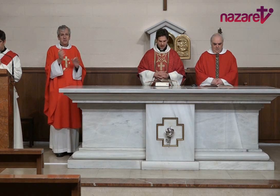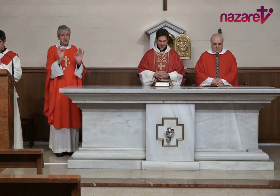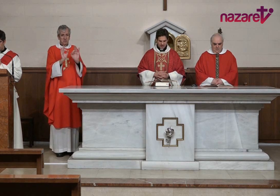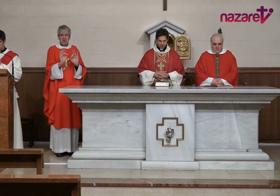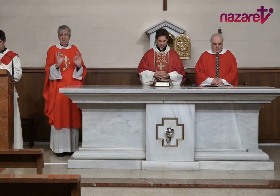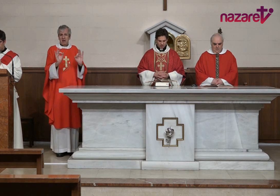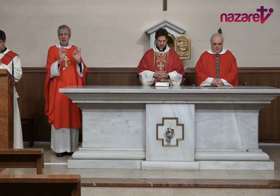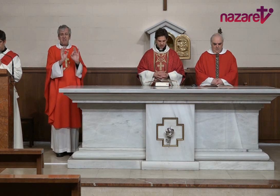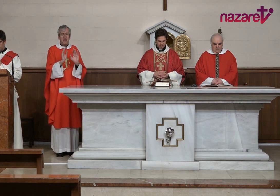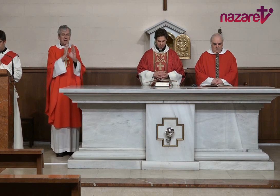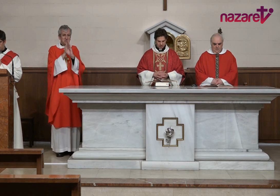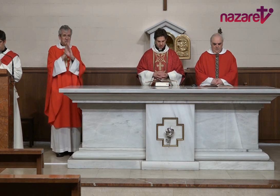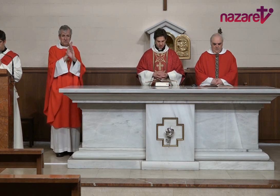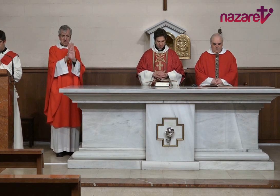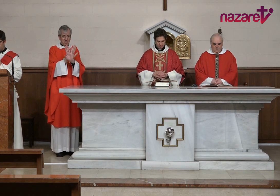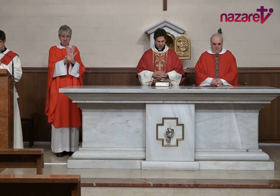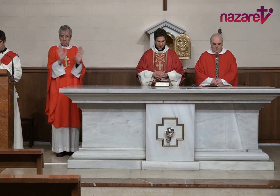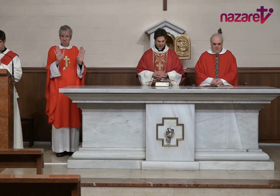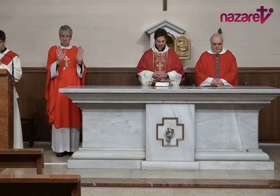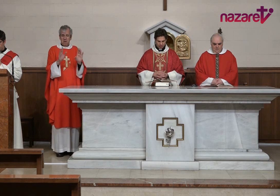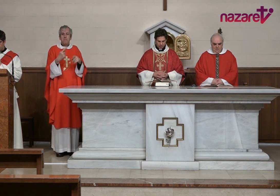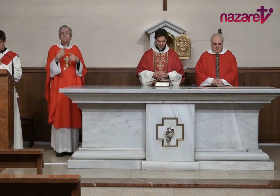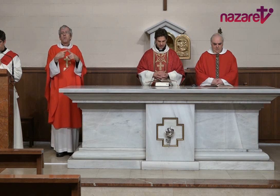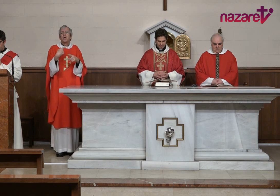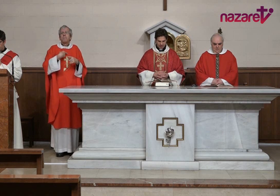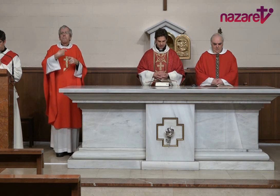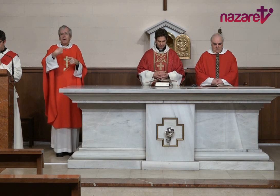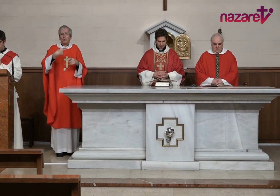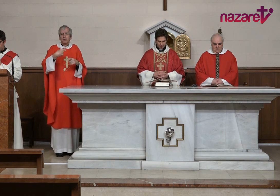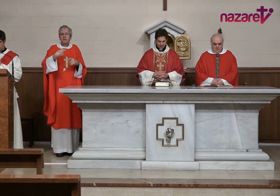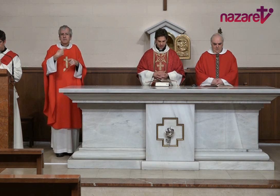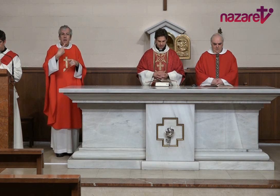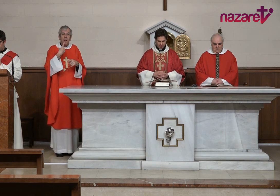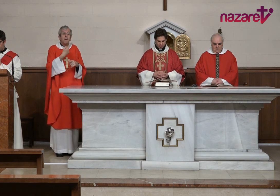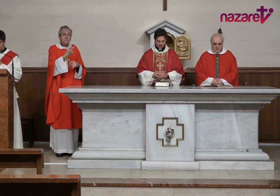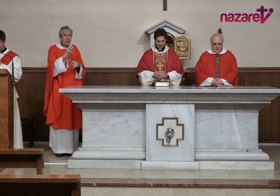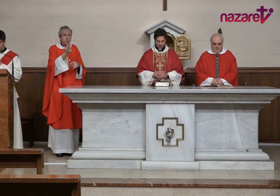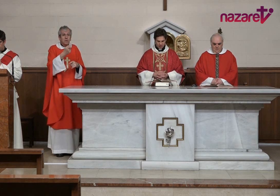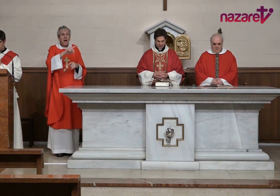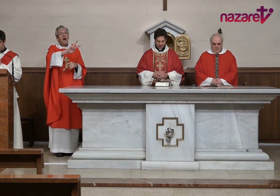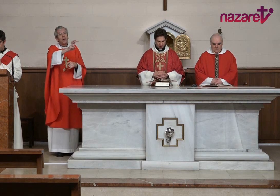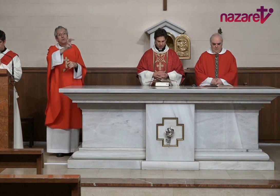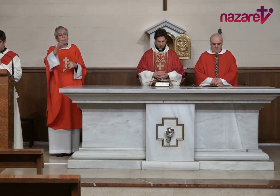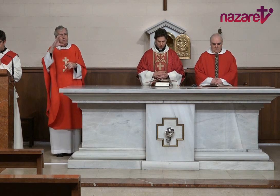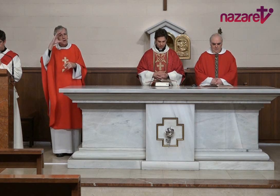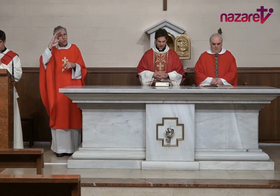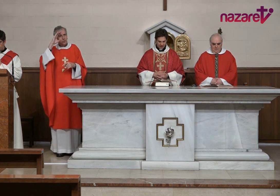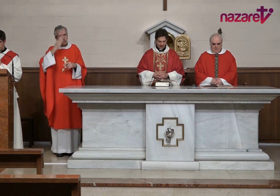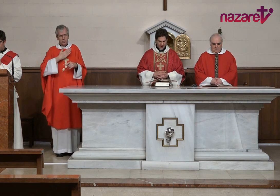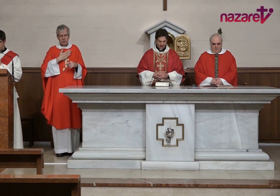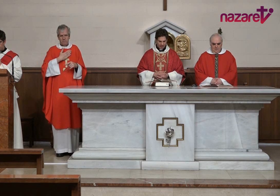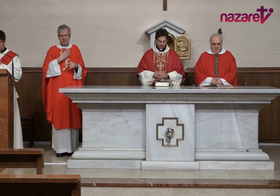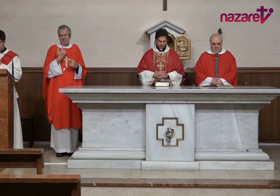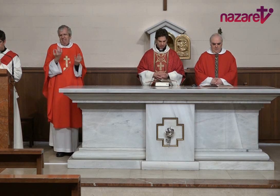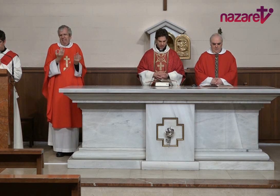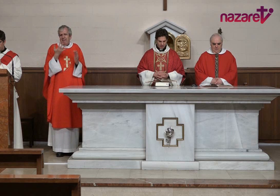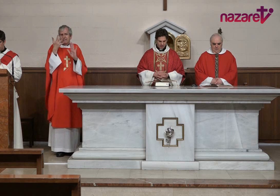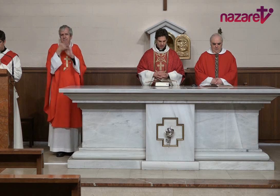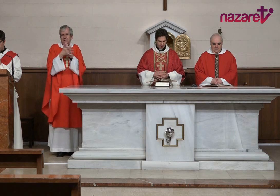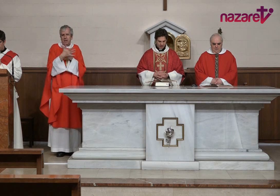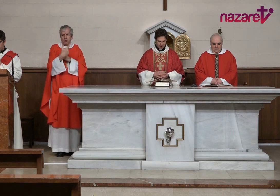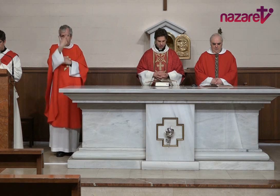y no he dicho nada a escondidas. ¿Por qué me preguntas a mí? Pregunta a los que me han oído de qué he